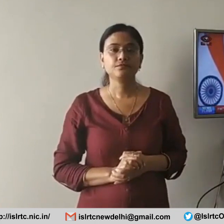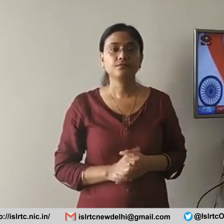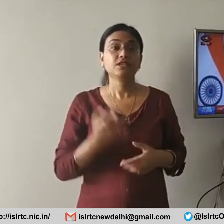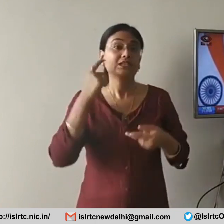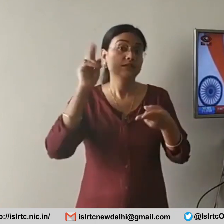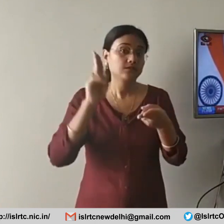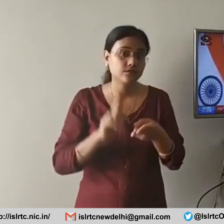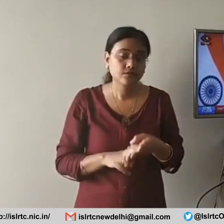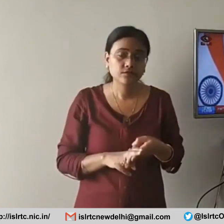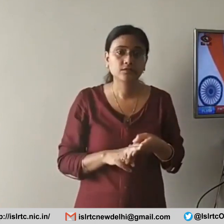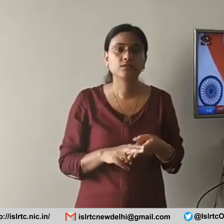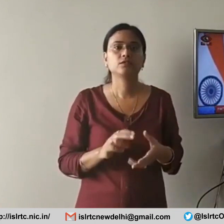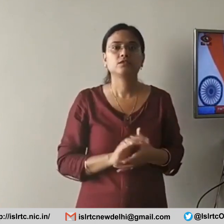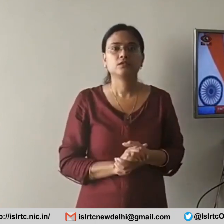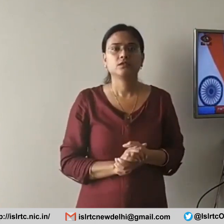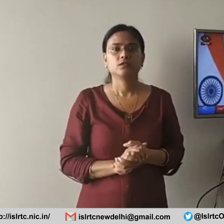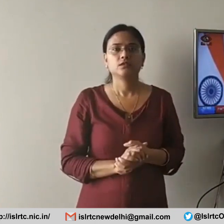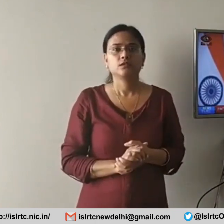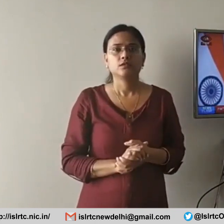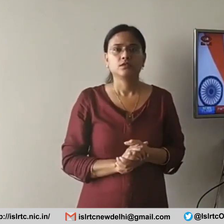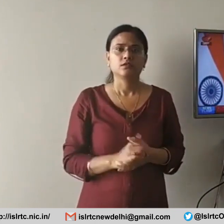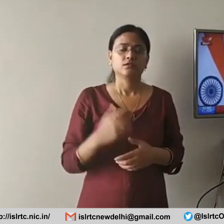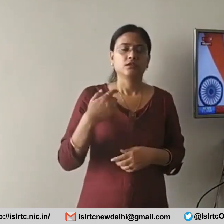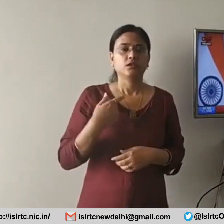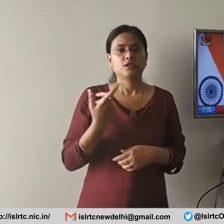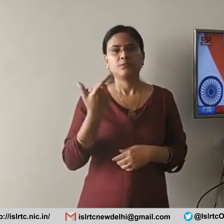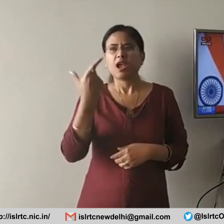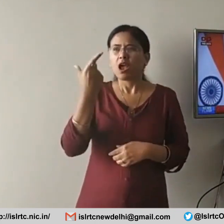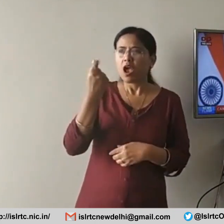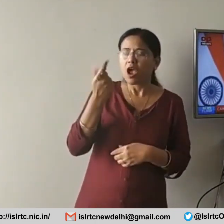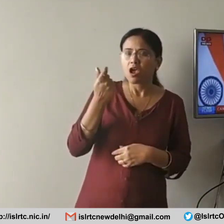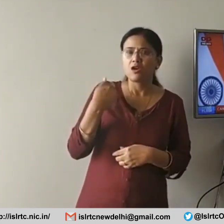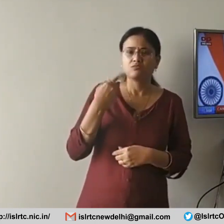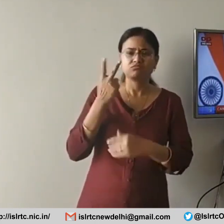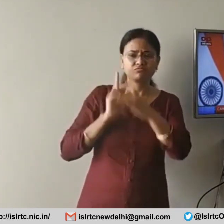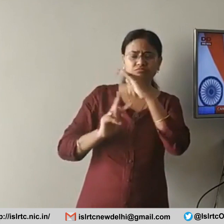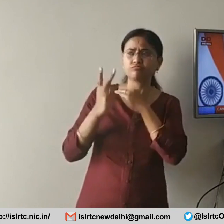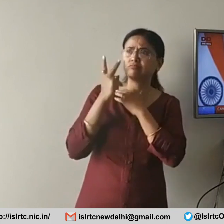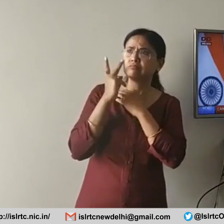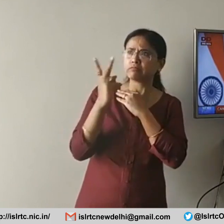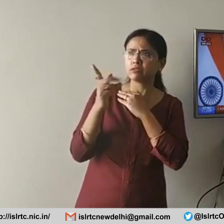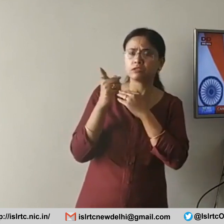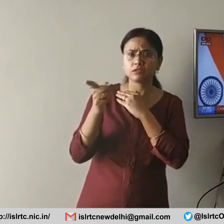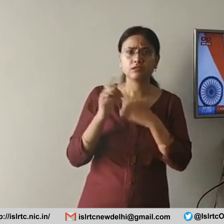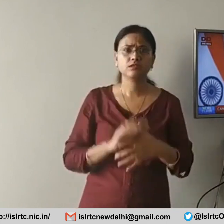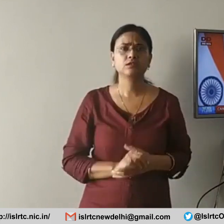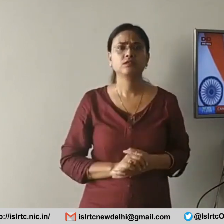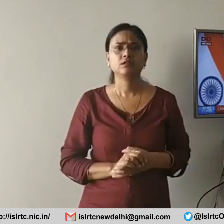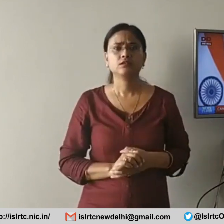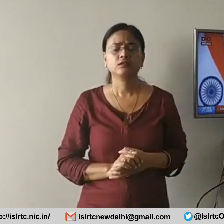अगर सिर्फ आर्थिक दृष्टि से देखें तो ये